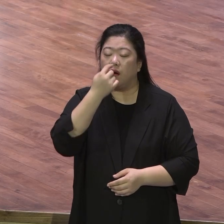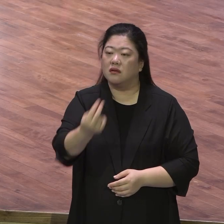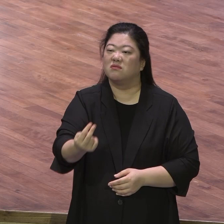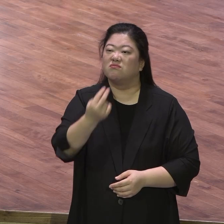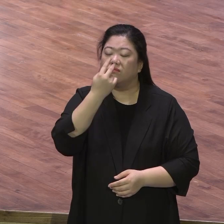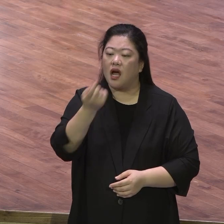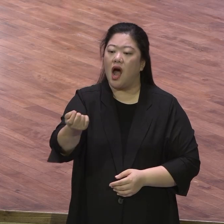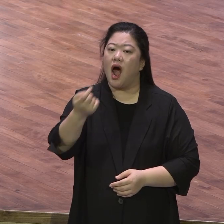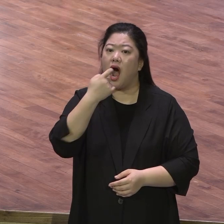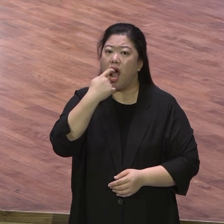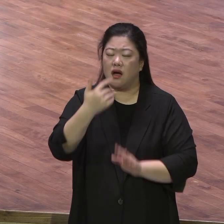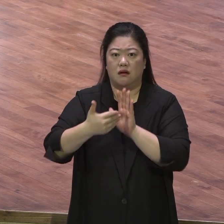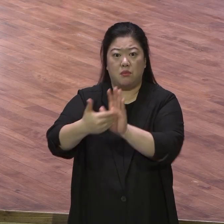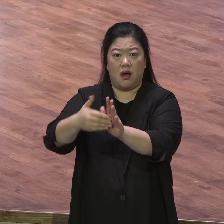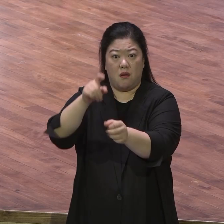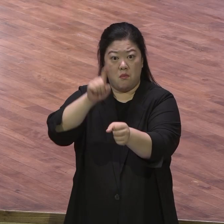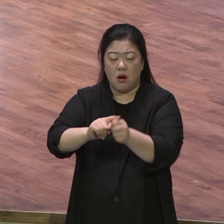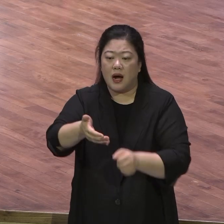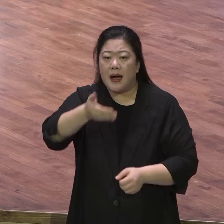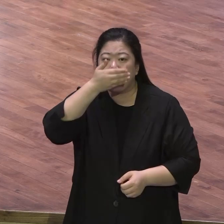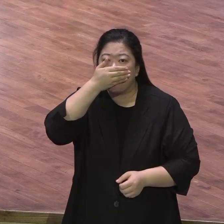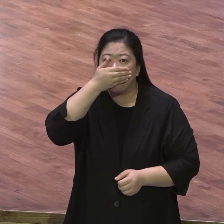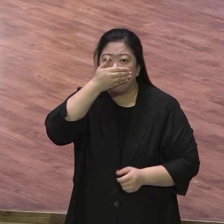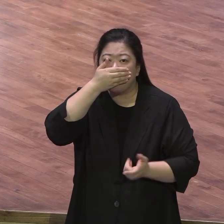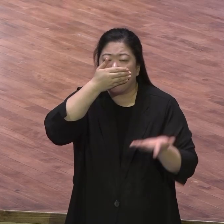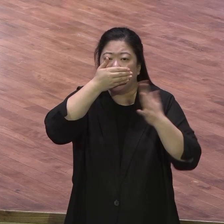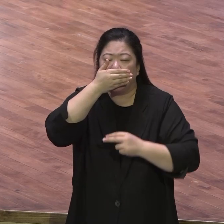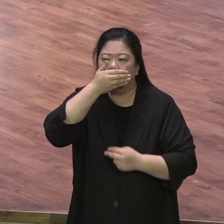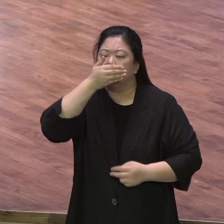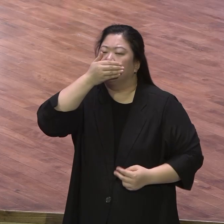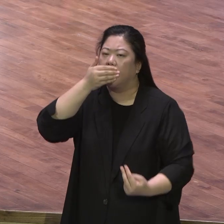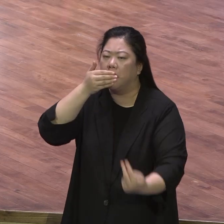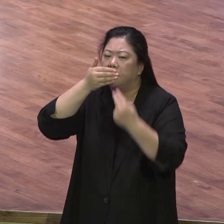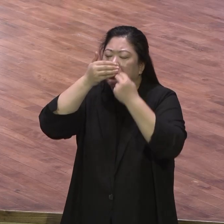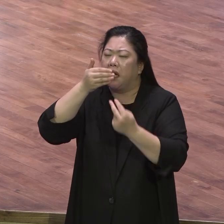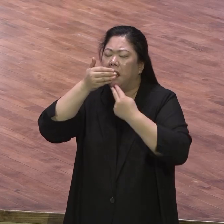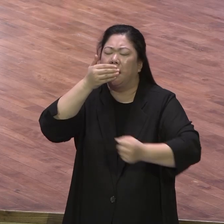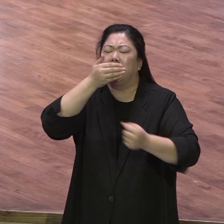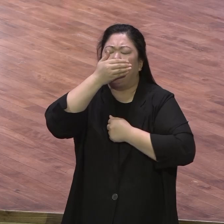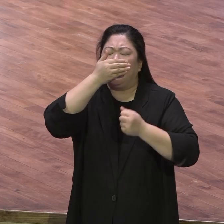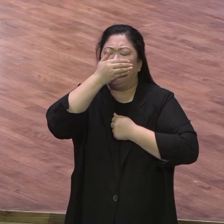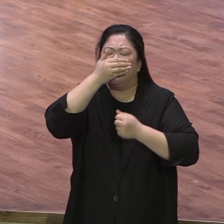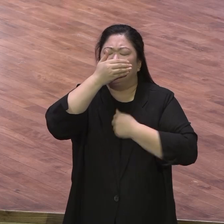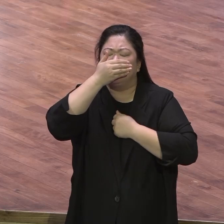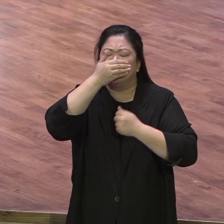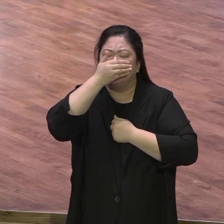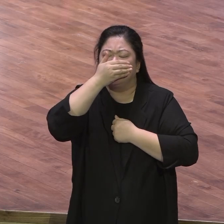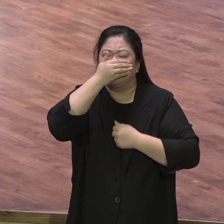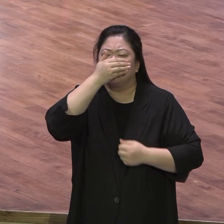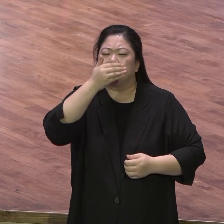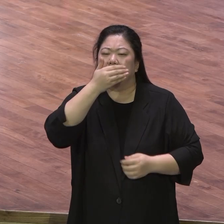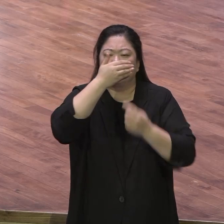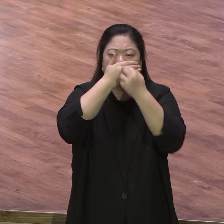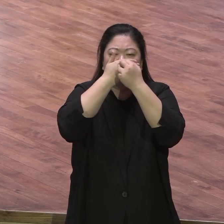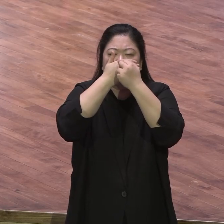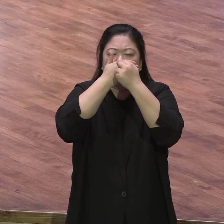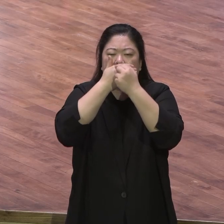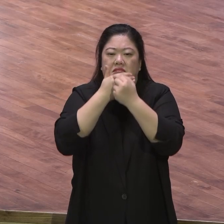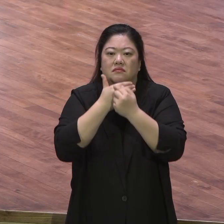마스크를 서는데 이 턱에 이 마스크를 걸치고 있으면 어떻게 돼요 턱 입 바이소가 다